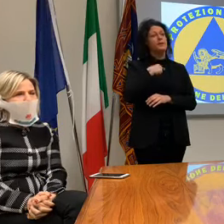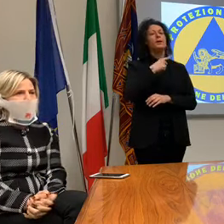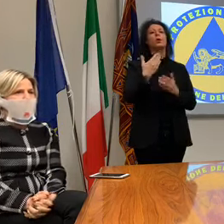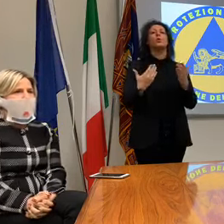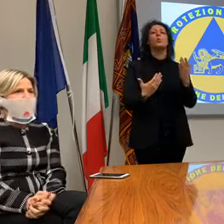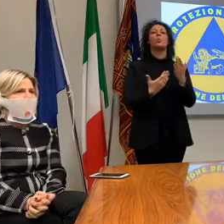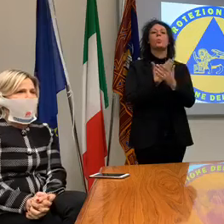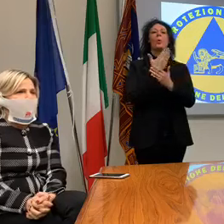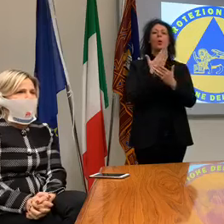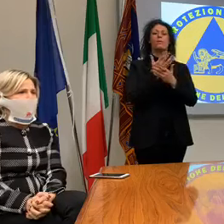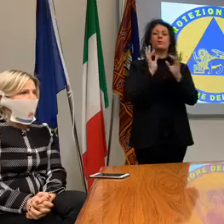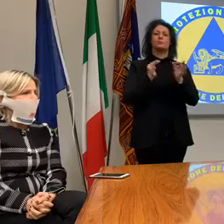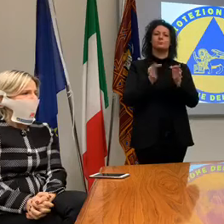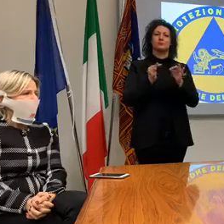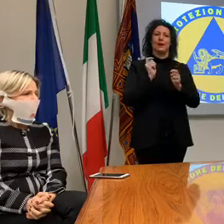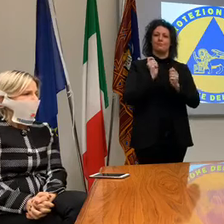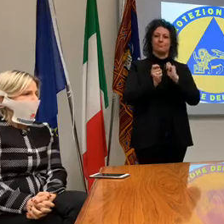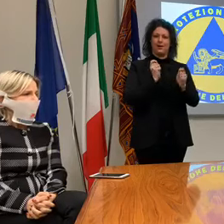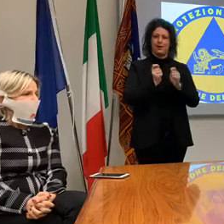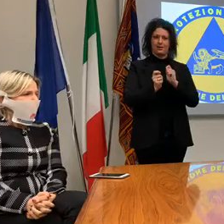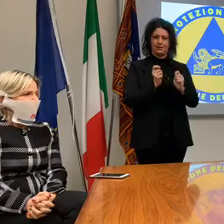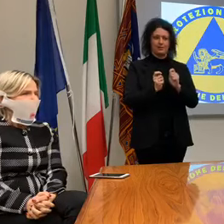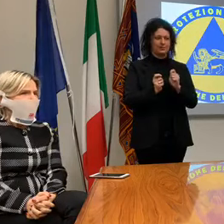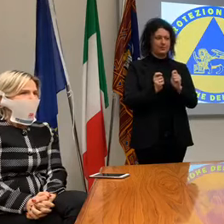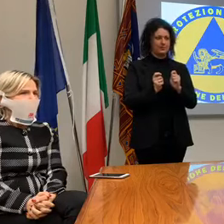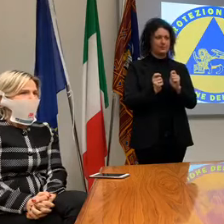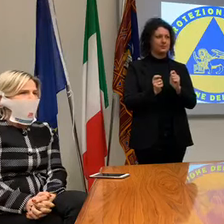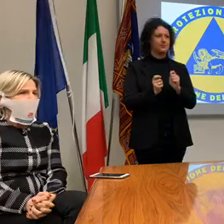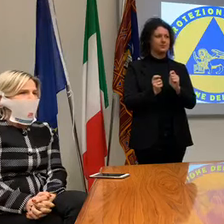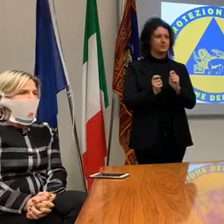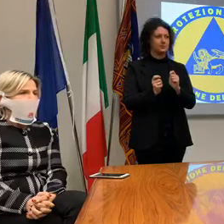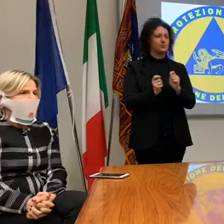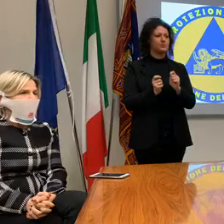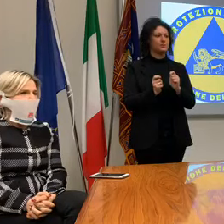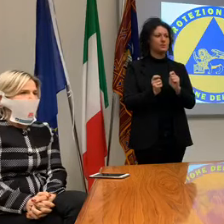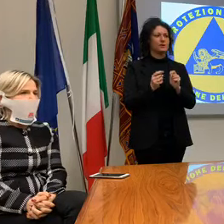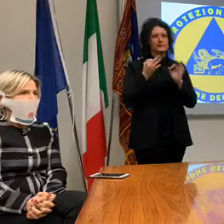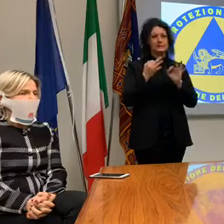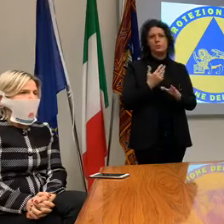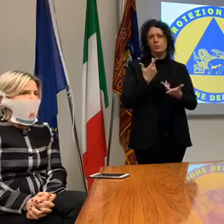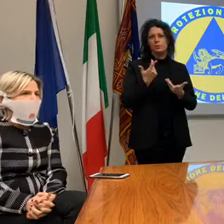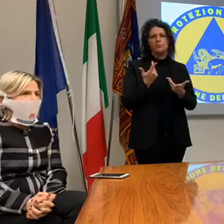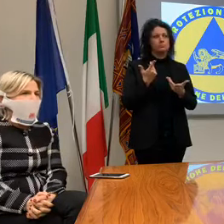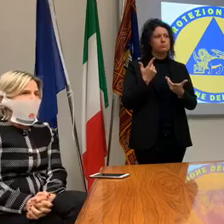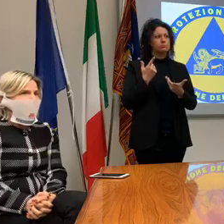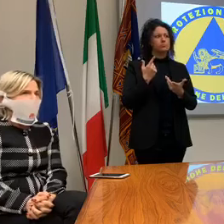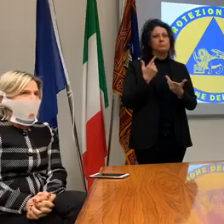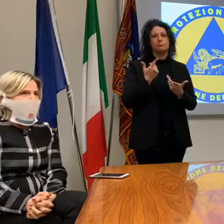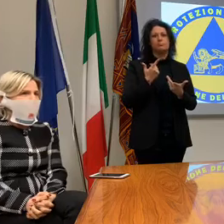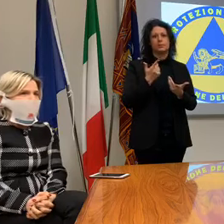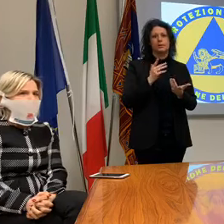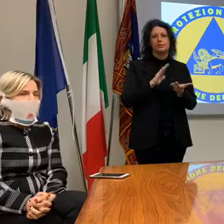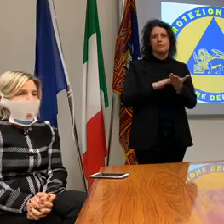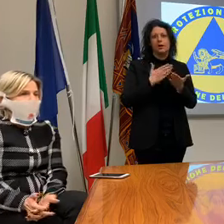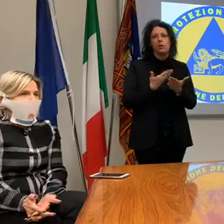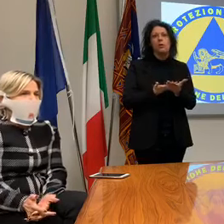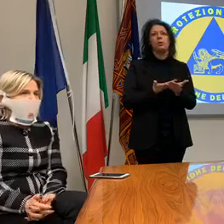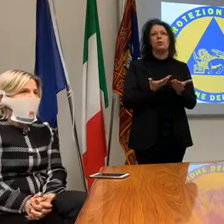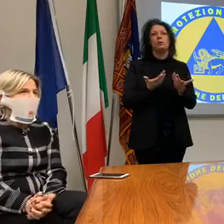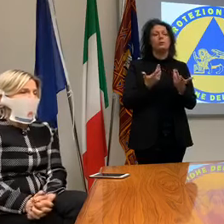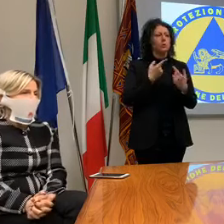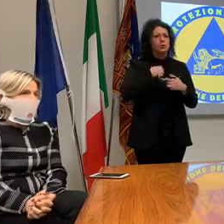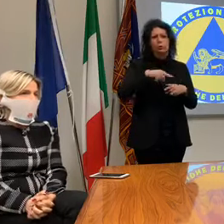a Padova. Sì, per noi non è una sorpresa. Per noi non è. Però è significativo. Ma vi abbiamo detto tutto quello che si doveva